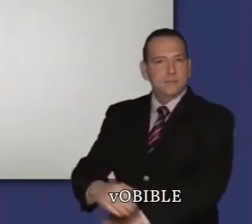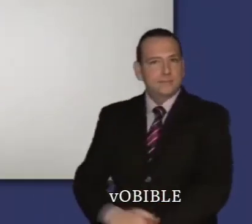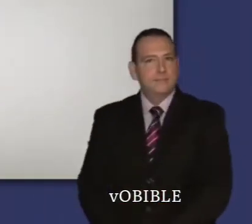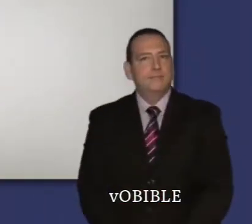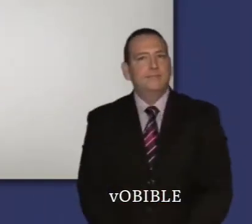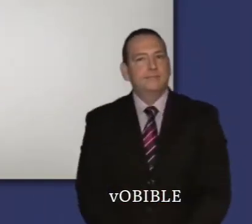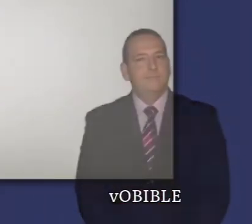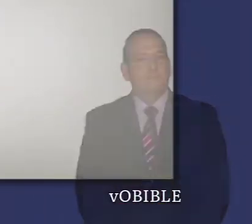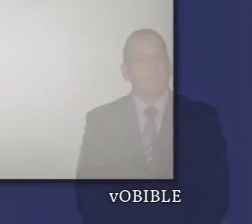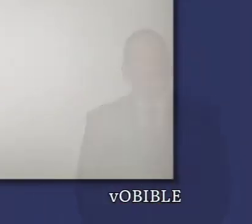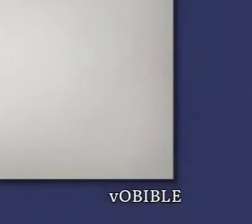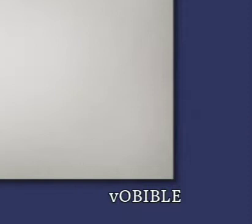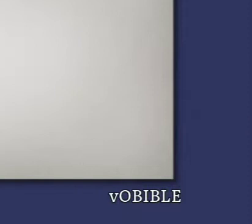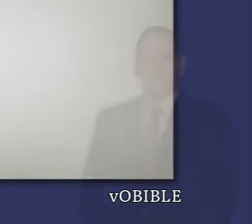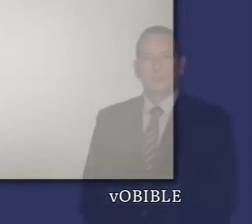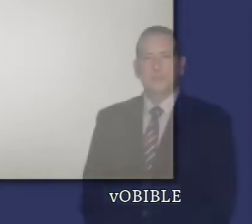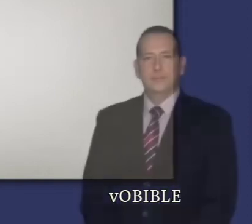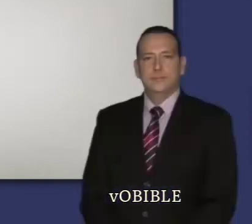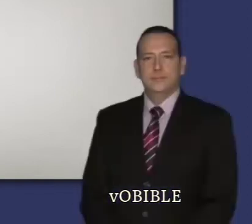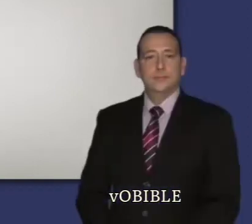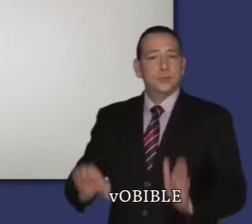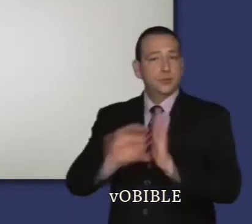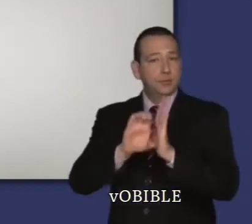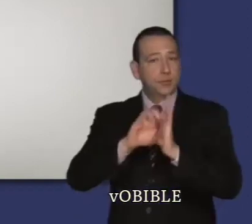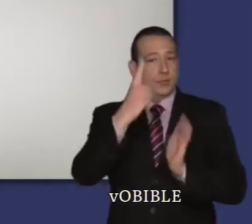La Genèse contient 50 chapitres.